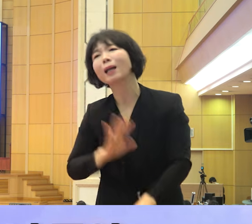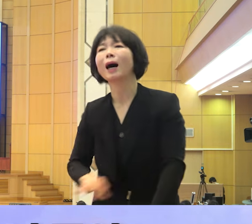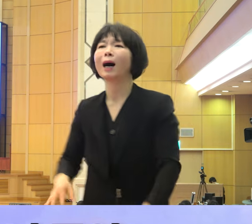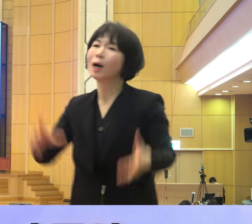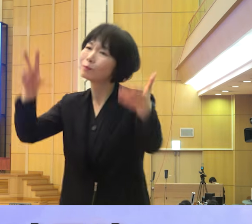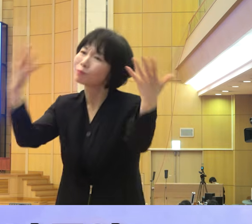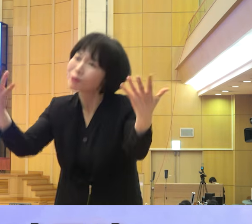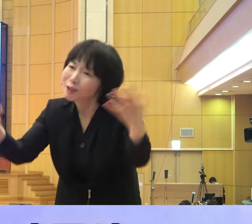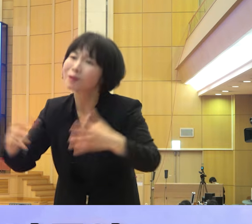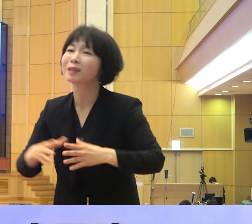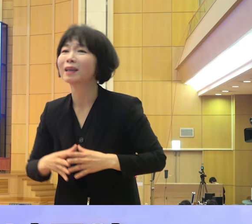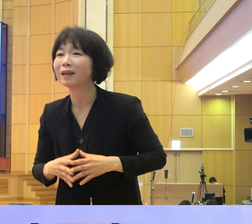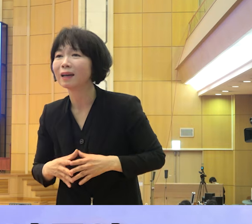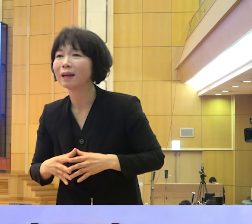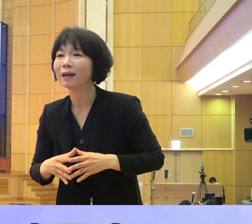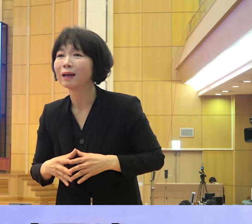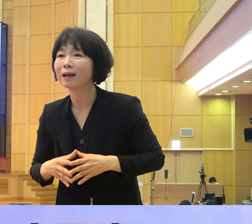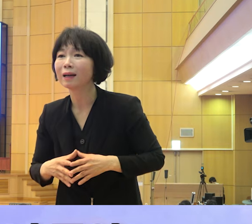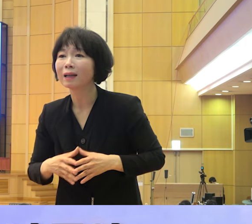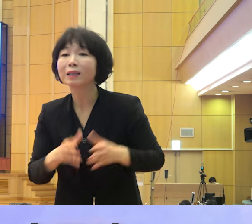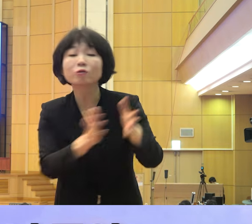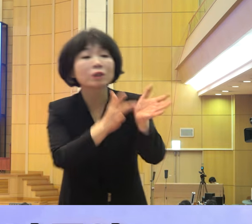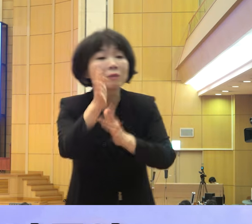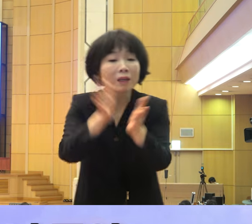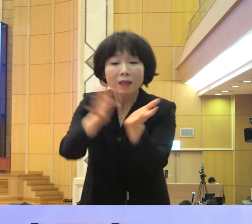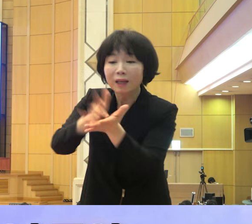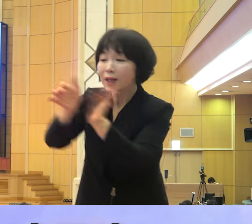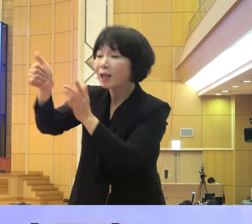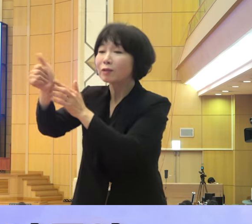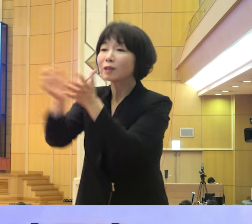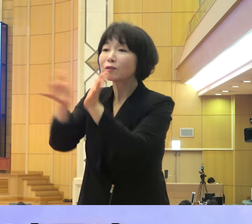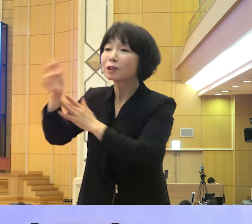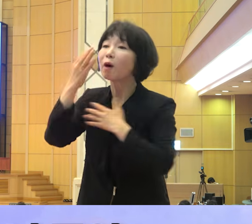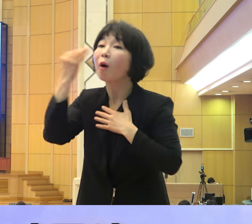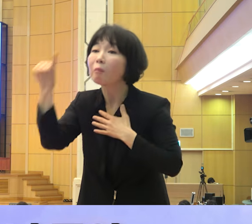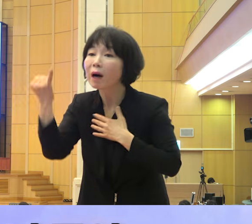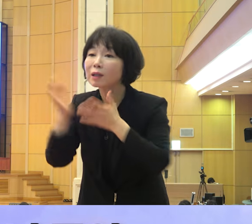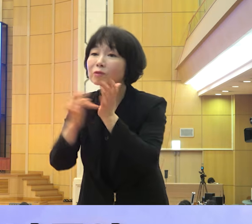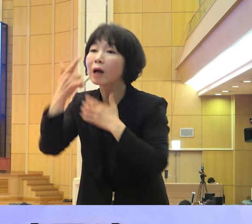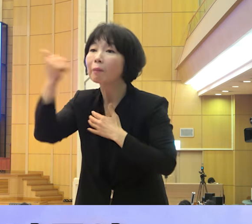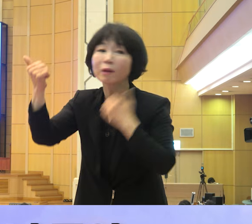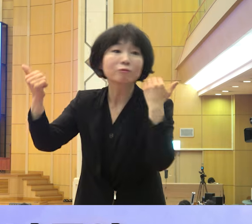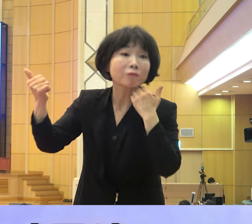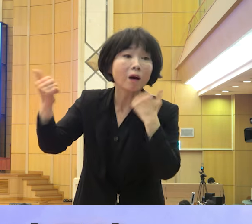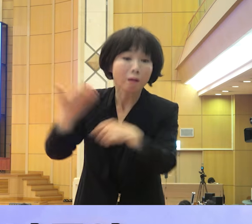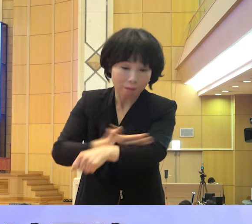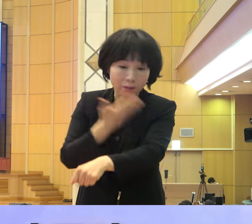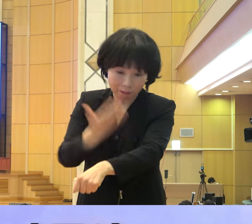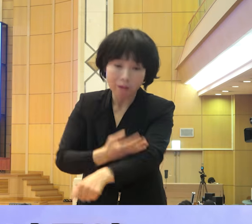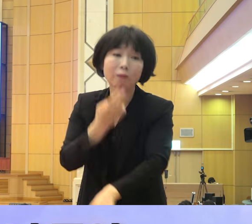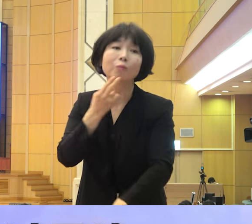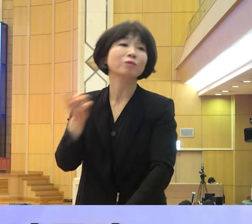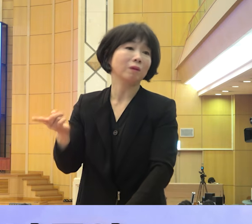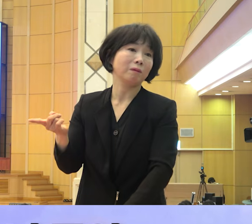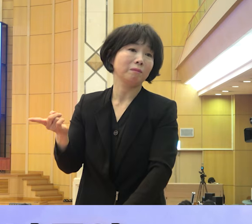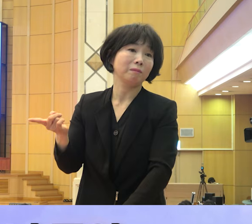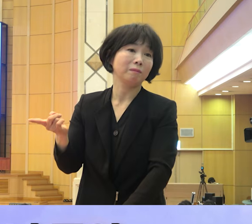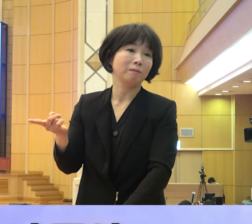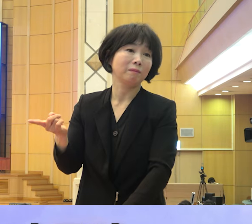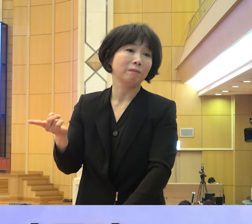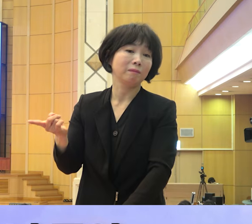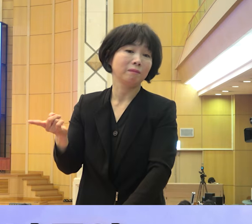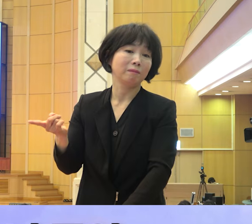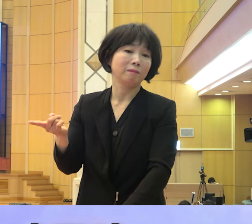네 아버지, 네 엄마 요셉, 목수, 네 엄마 마리아, 네 부모를 우리가